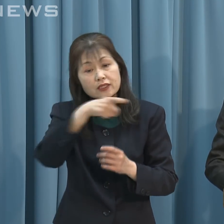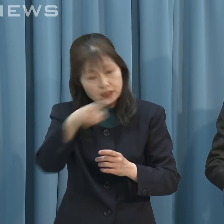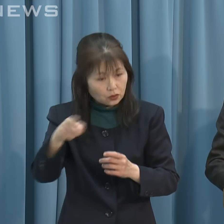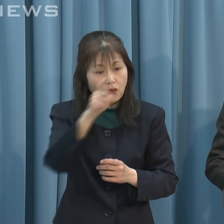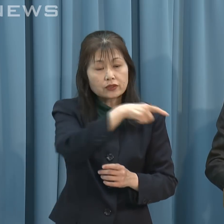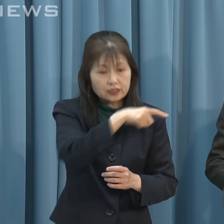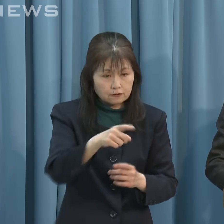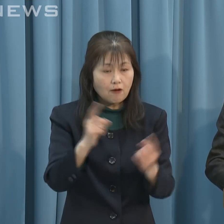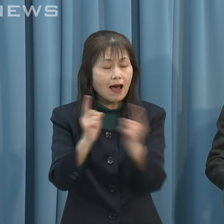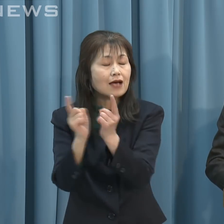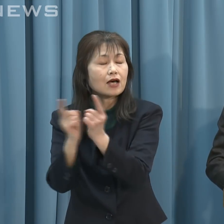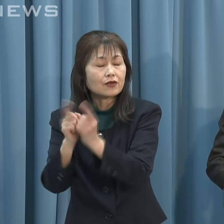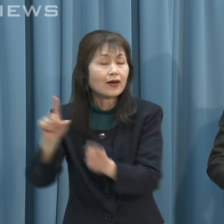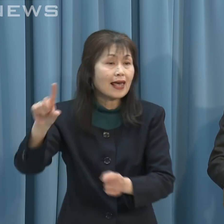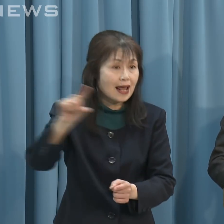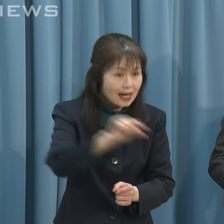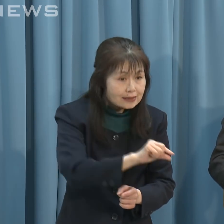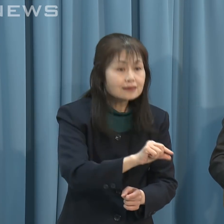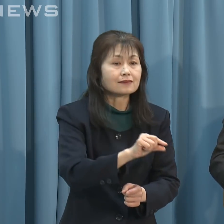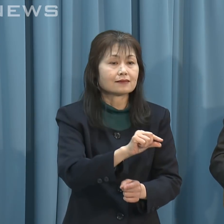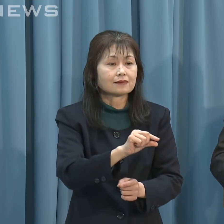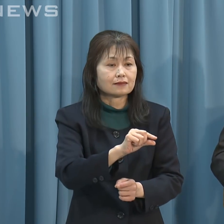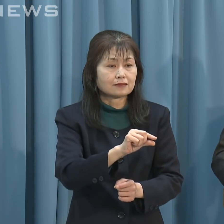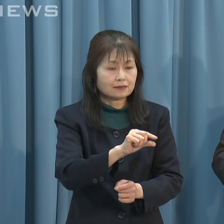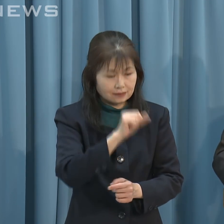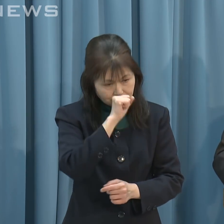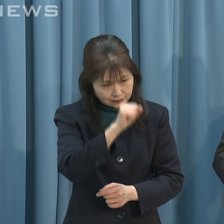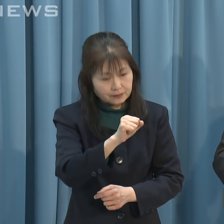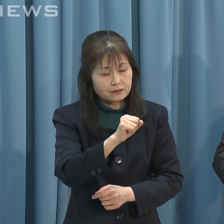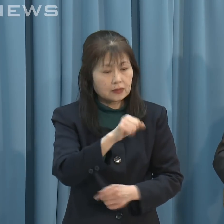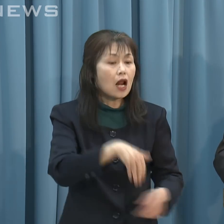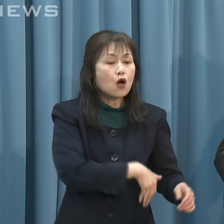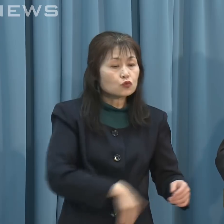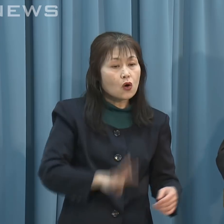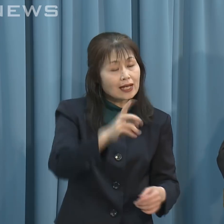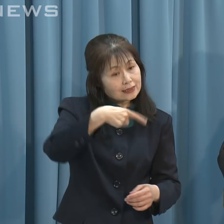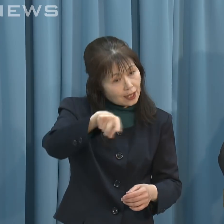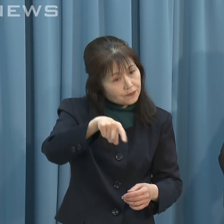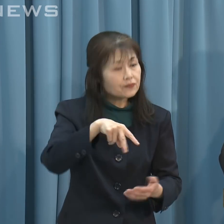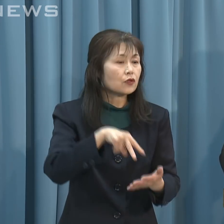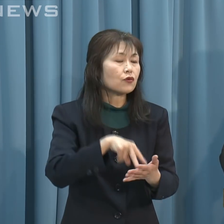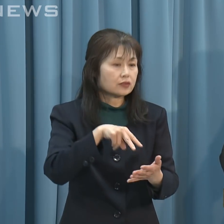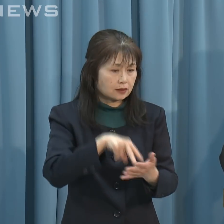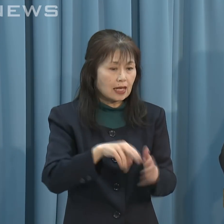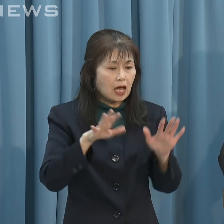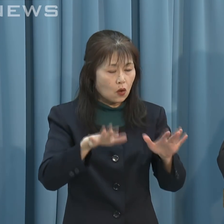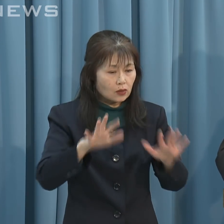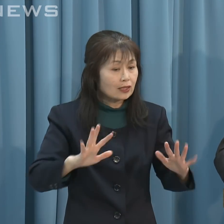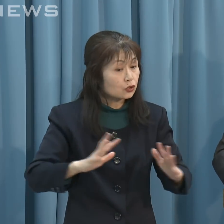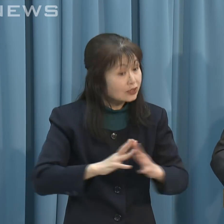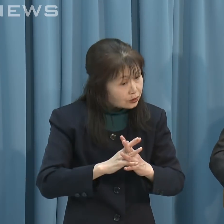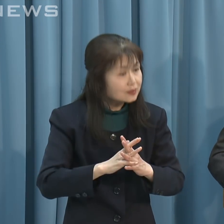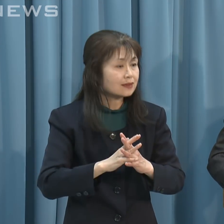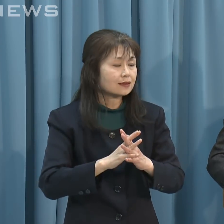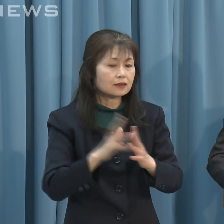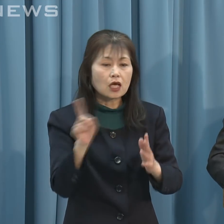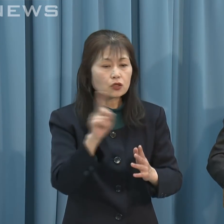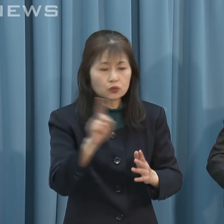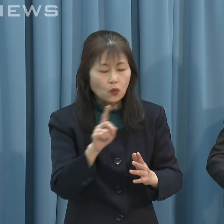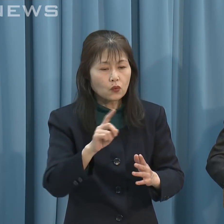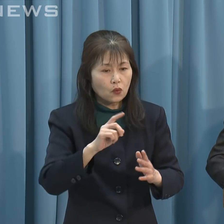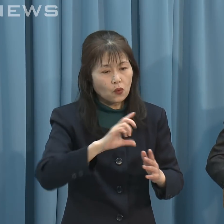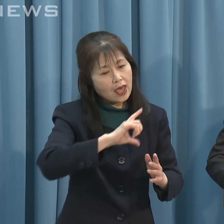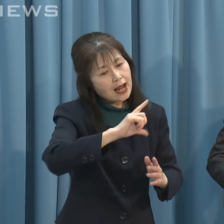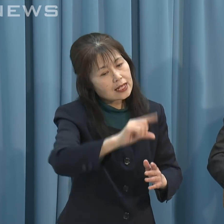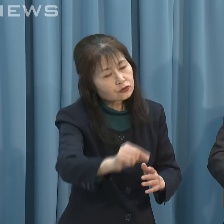するというような目標をおっしゃいましたけれども、はい、福岡県として今回の取り組みに対して、どういうふうに減らしたいか、何か目標